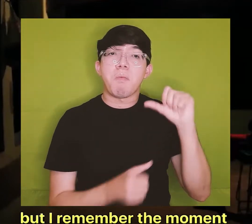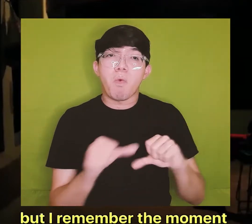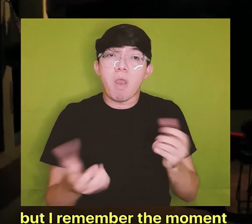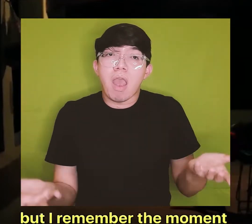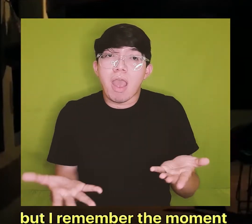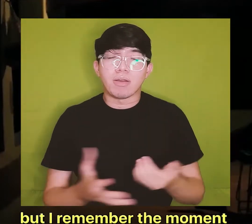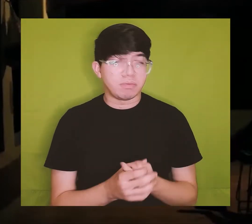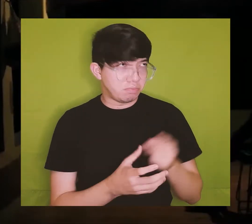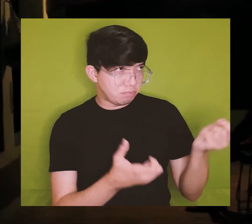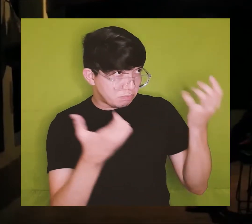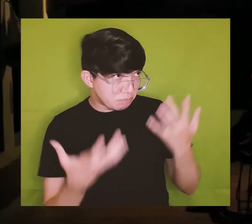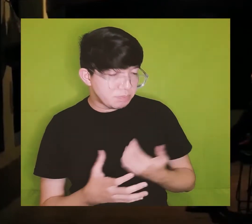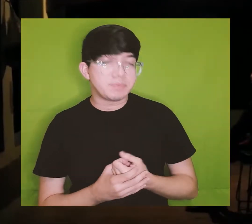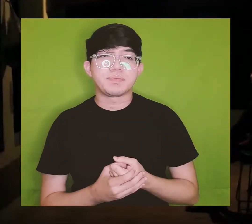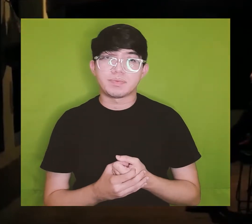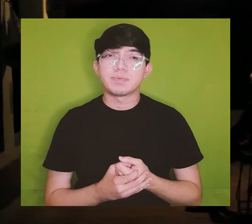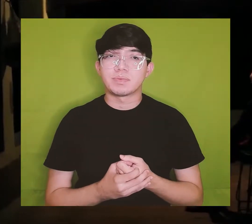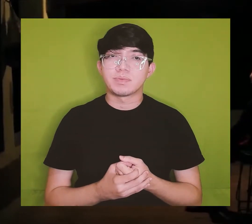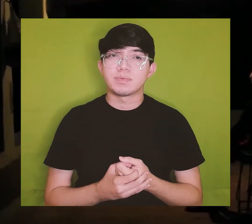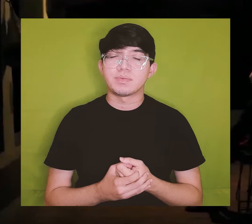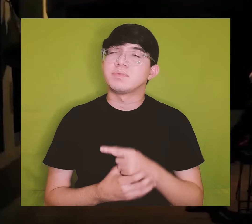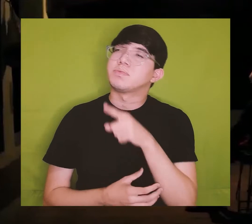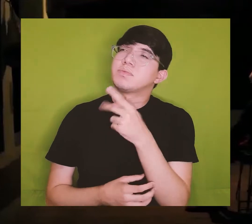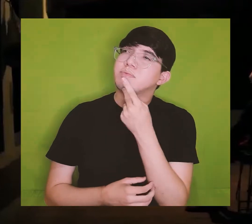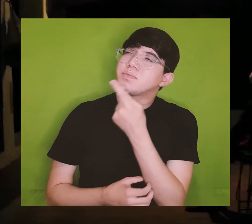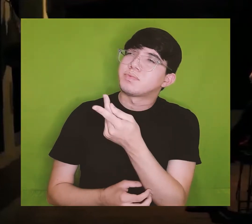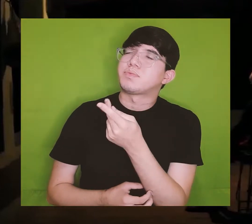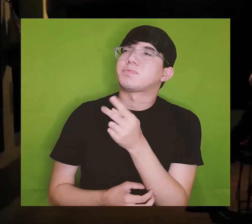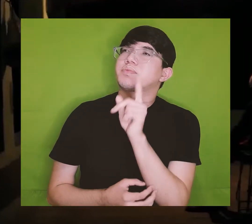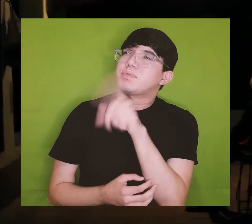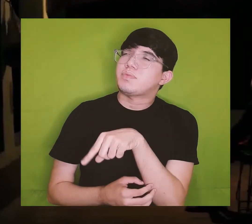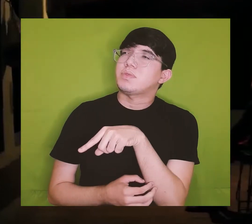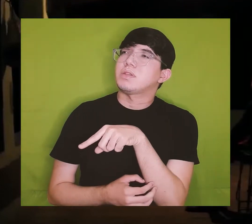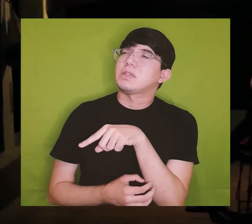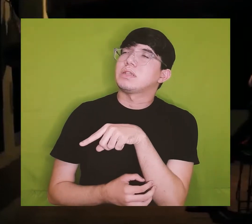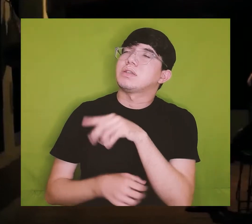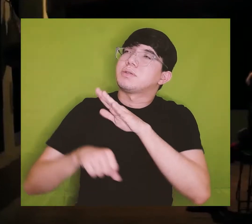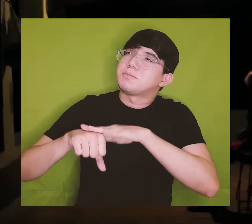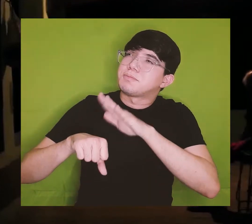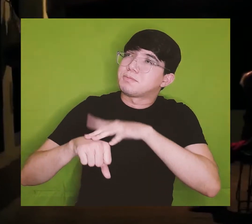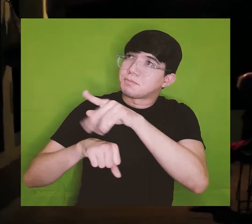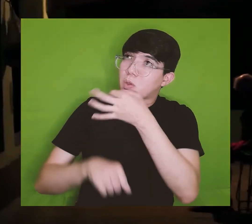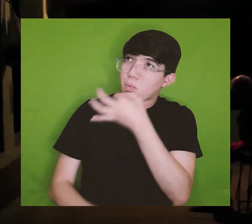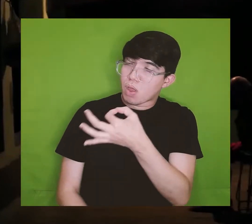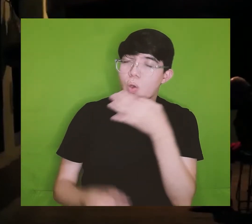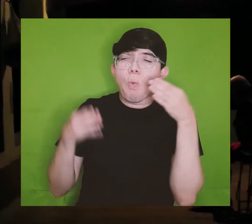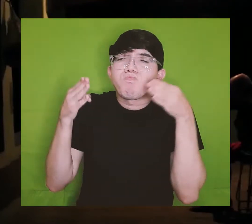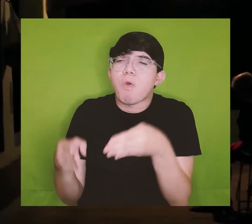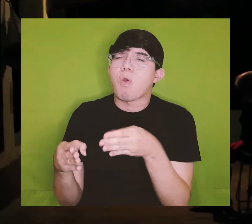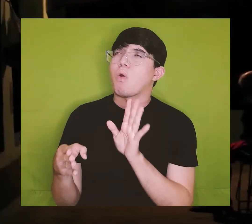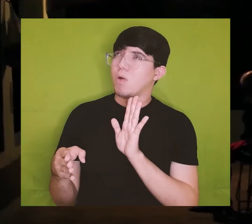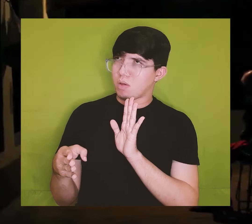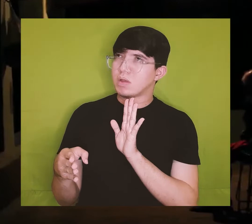Você falando desse lance que é um recorte muito de um ponto central, né? É, eu reassistindo o filme, eu